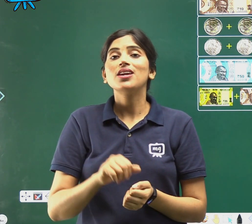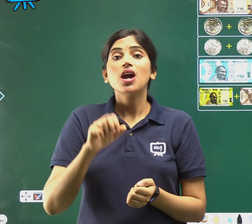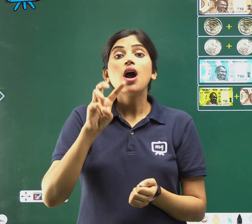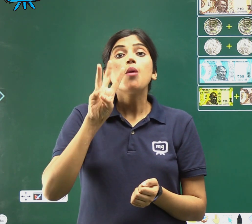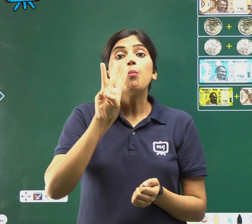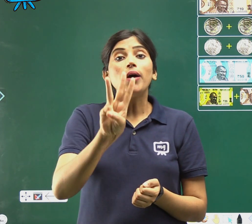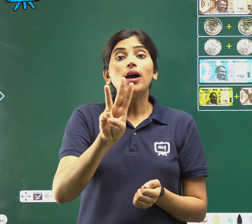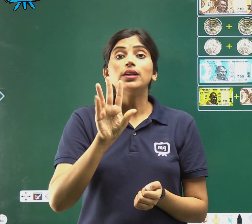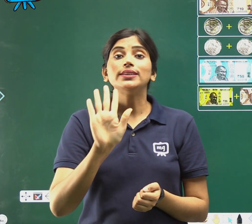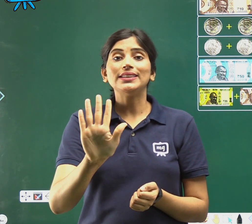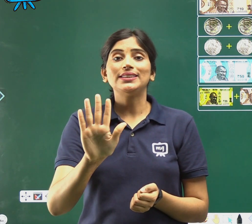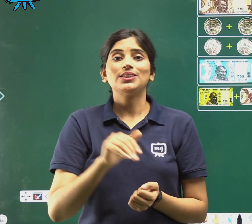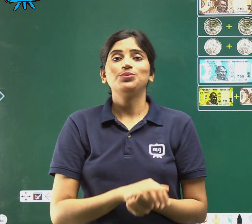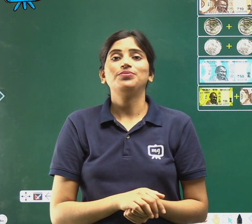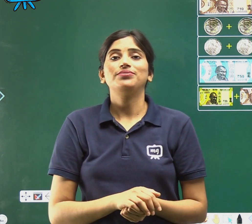35।